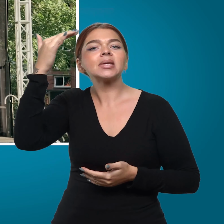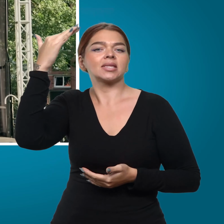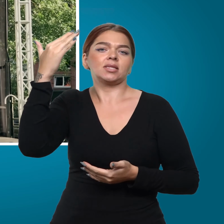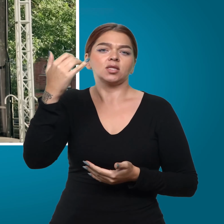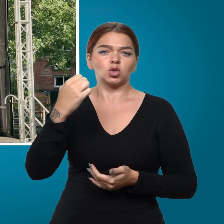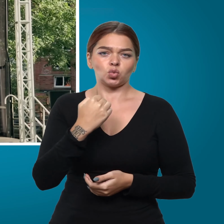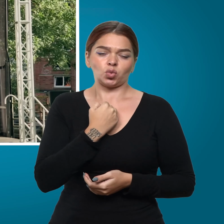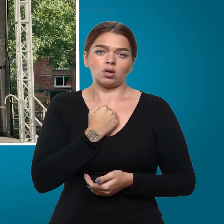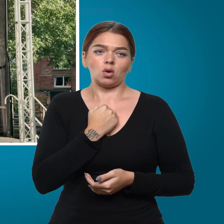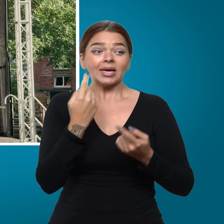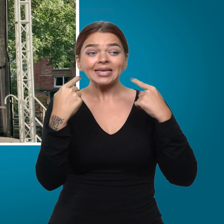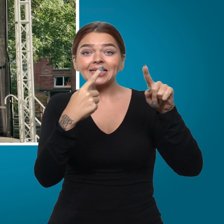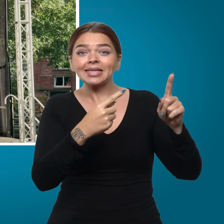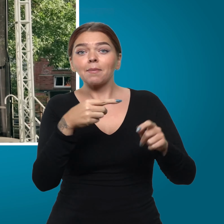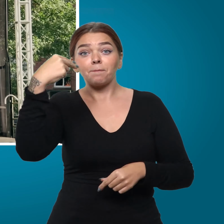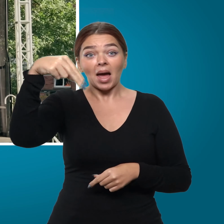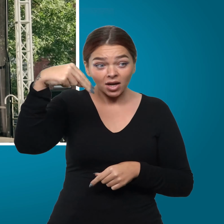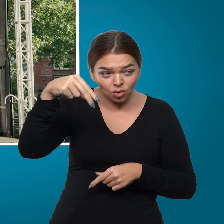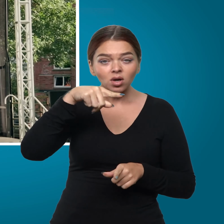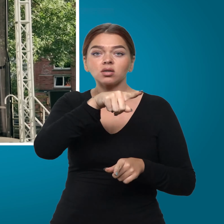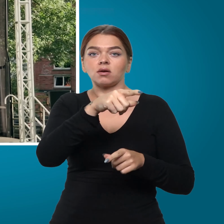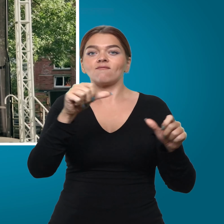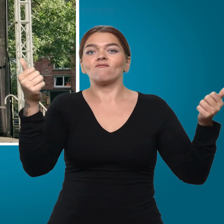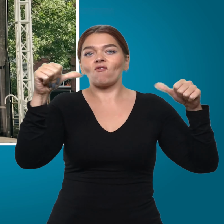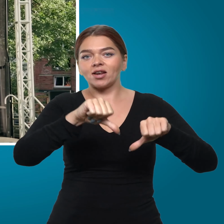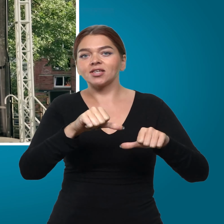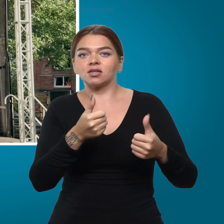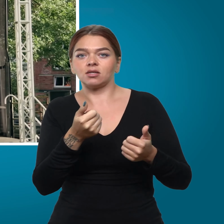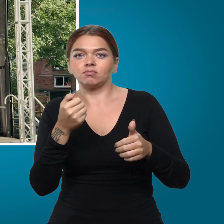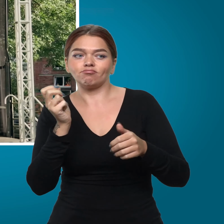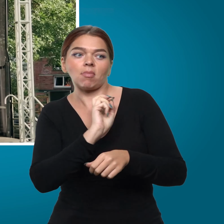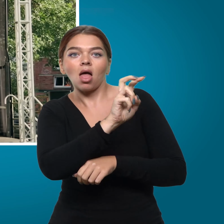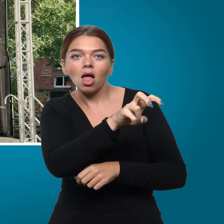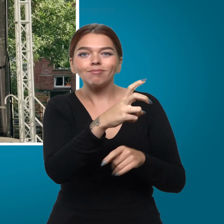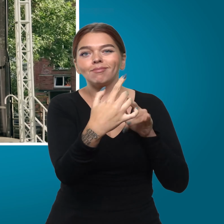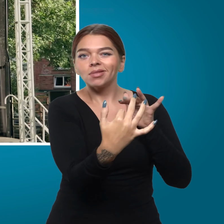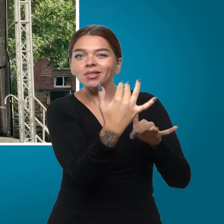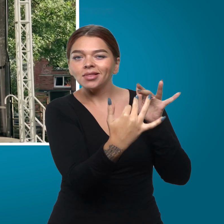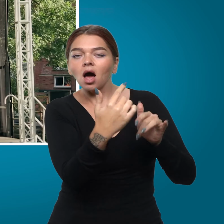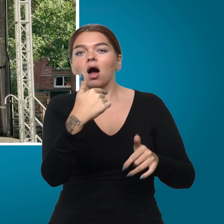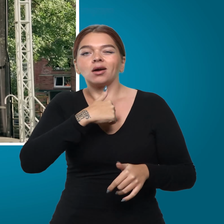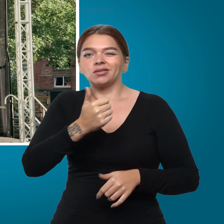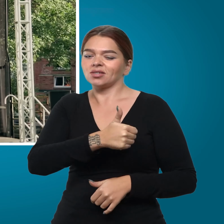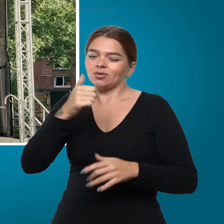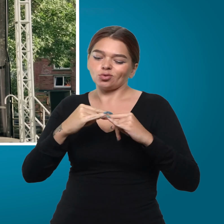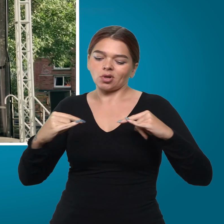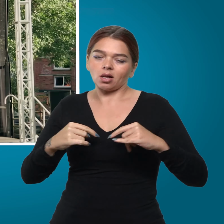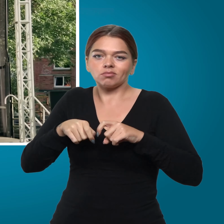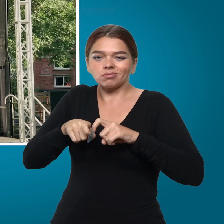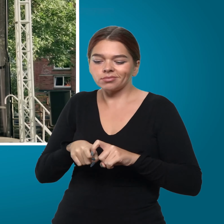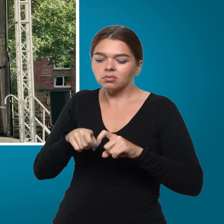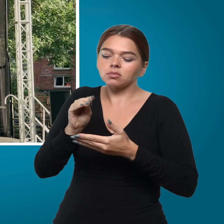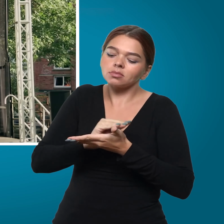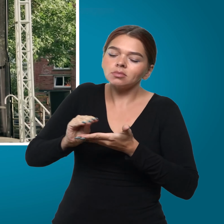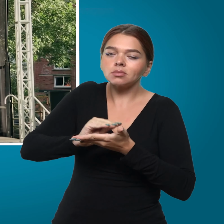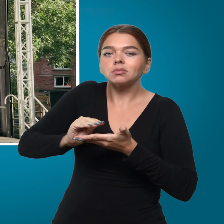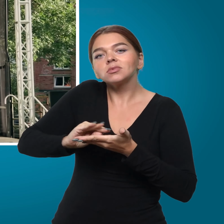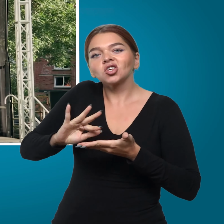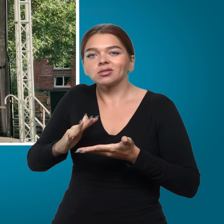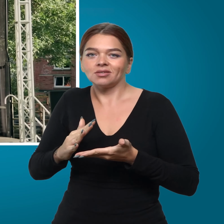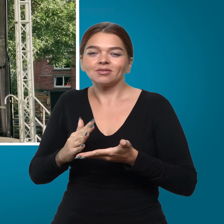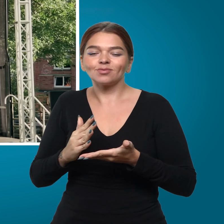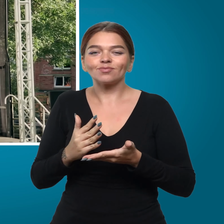minčių, kol kiti per pertraukas eidavo į valgyklą, aš geriau pasėdėdavau mokyklos suolį ir kažką